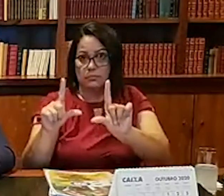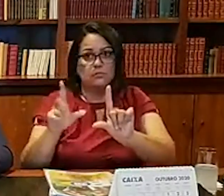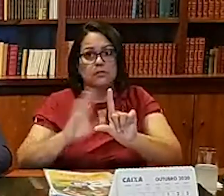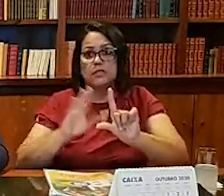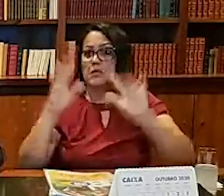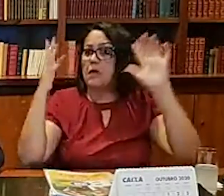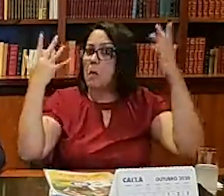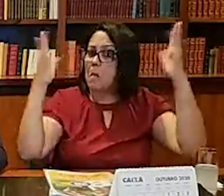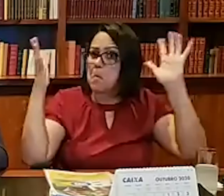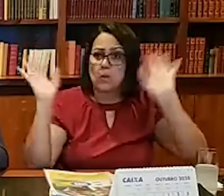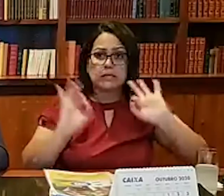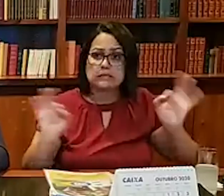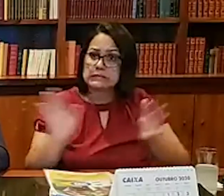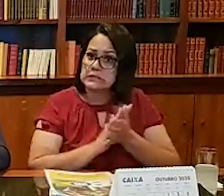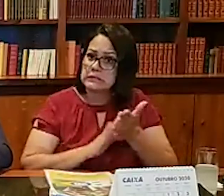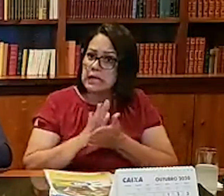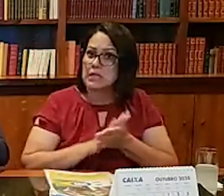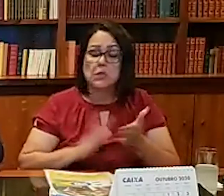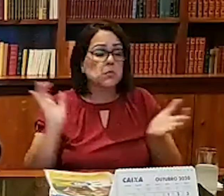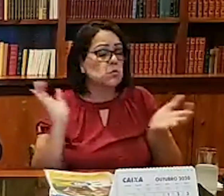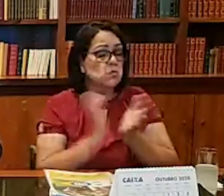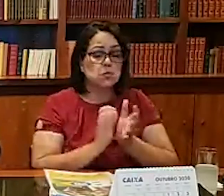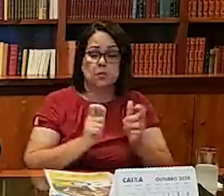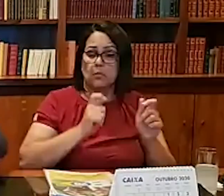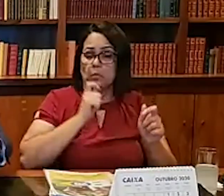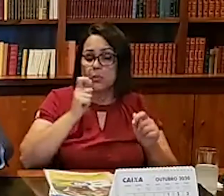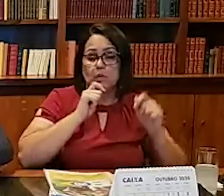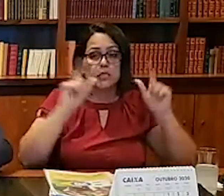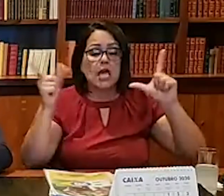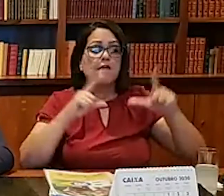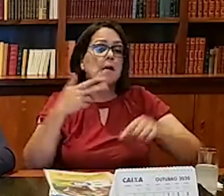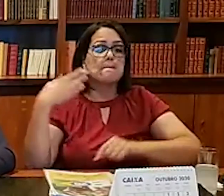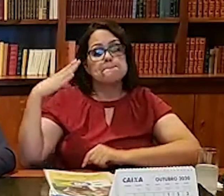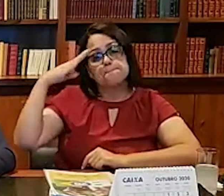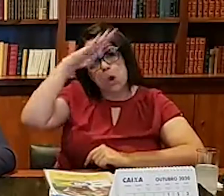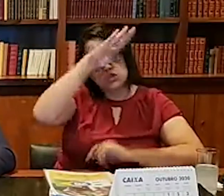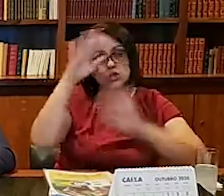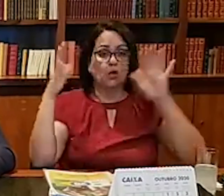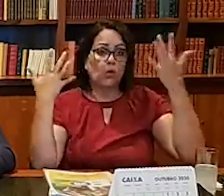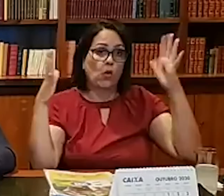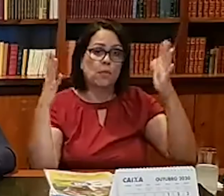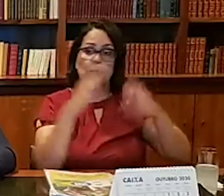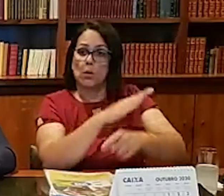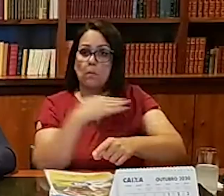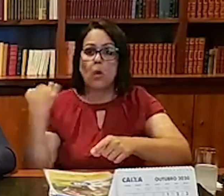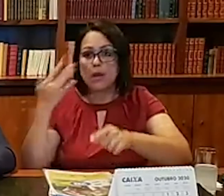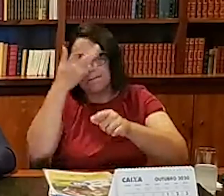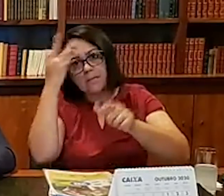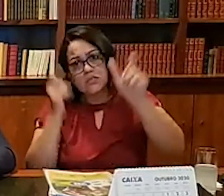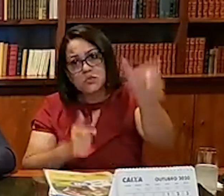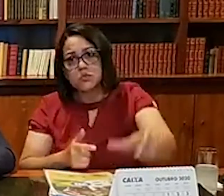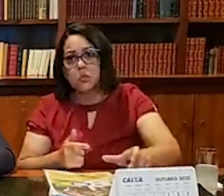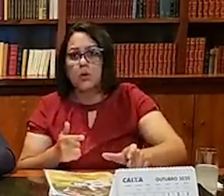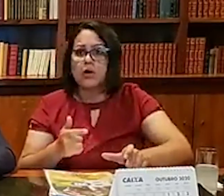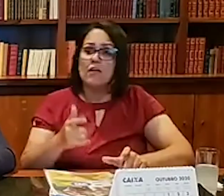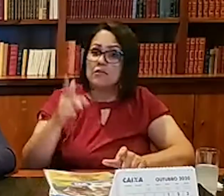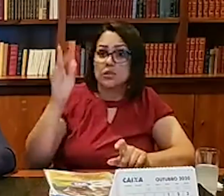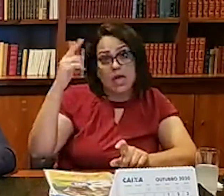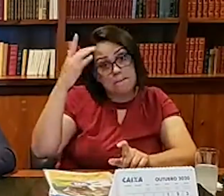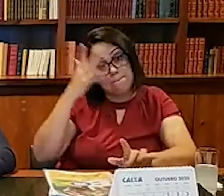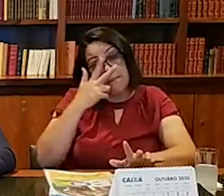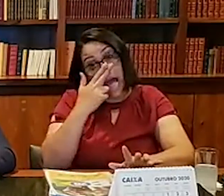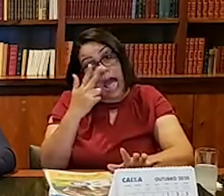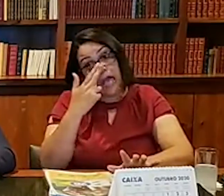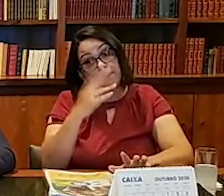tava comemorando Nada também e grande parte da Imprensa foi para o lado que eu comemorei a morte de uma pessoa que não está definido ainda parece que foi suicídio né